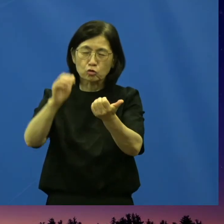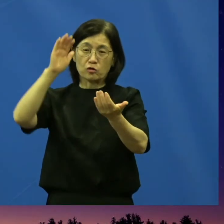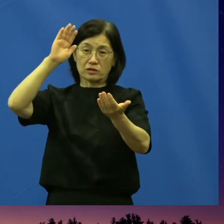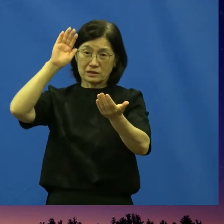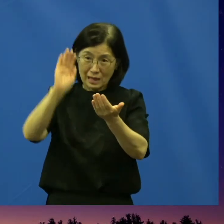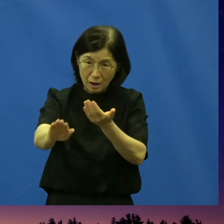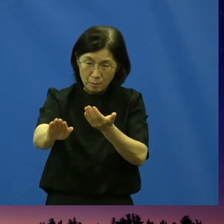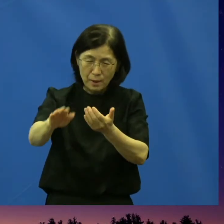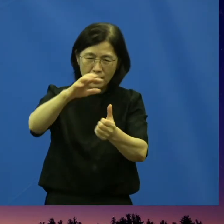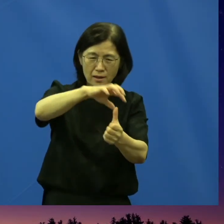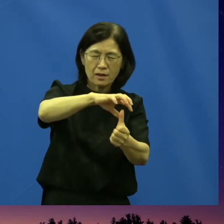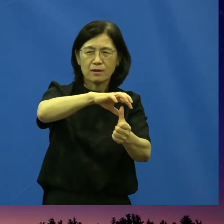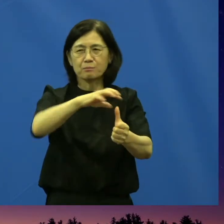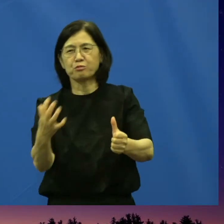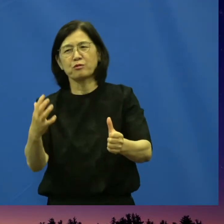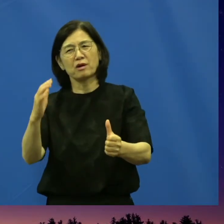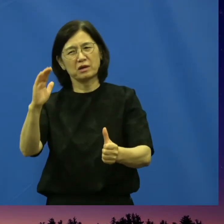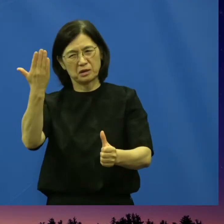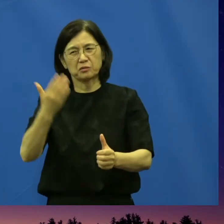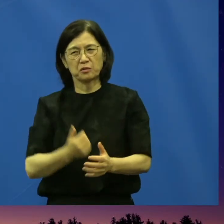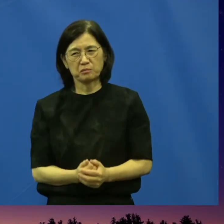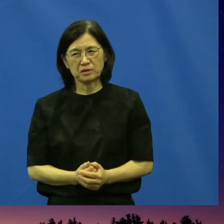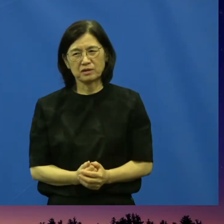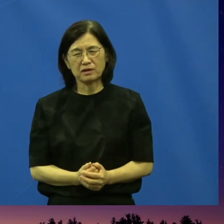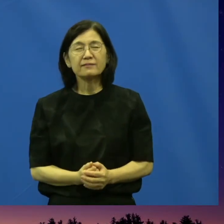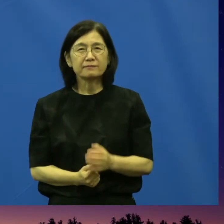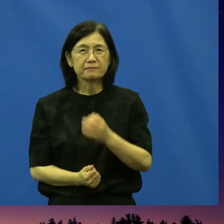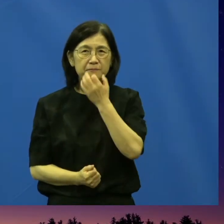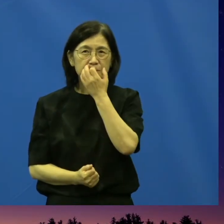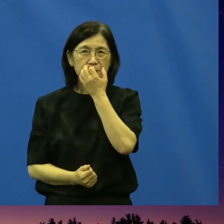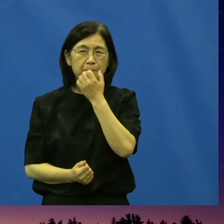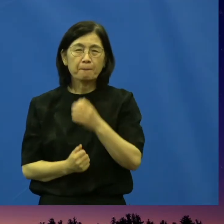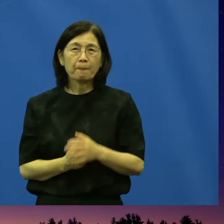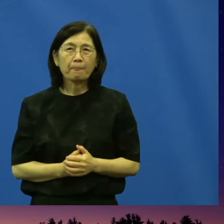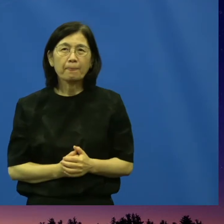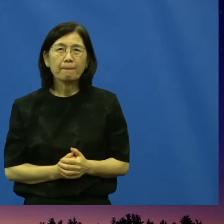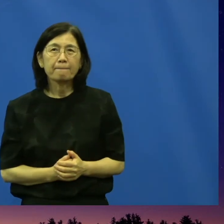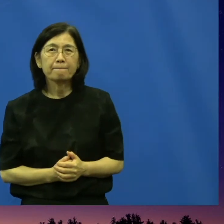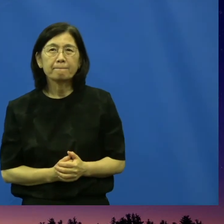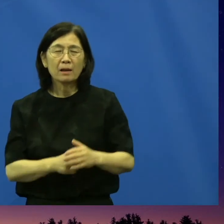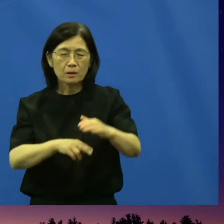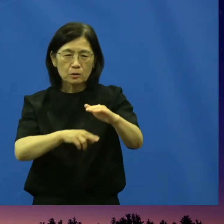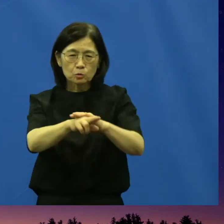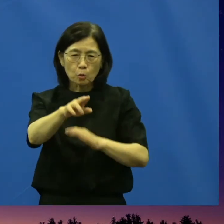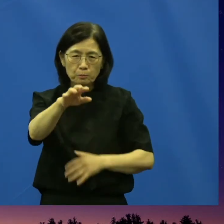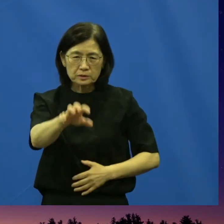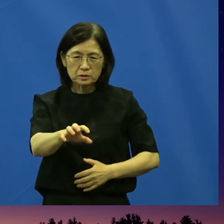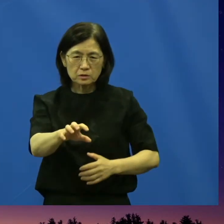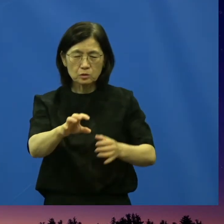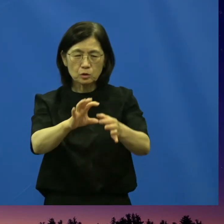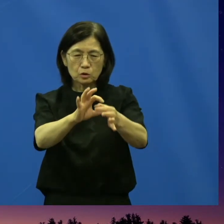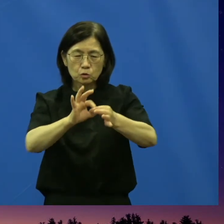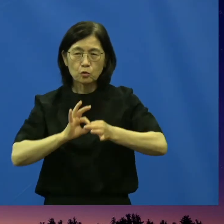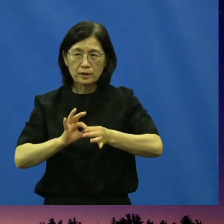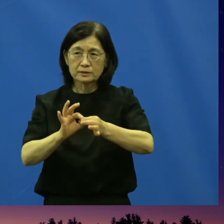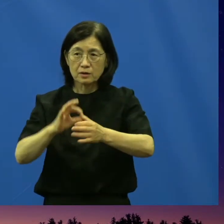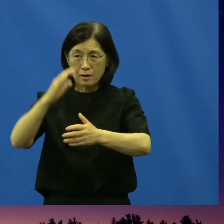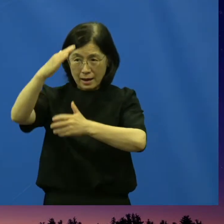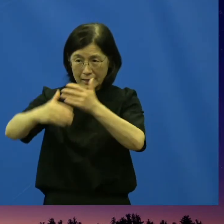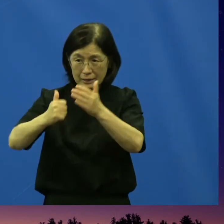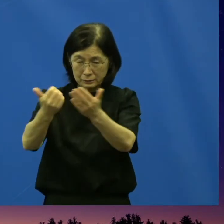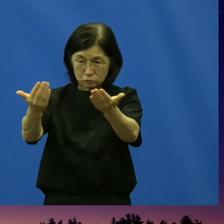죽인 것에 대한 자책감으로부터 자유로울 수는 없습니다. 그래서 이 도피성을 통해 주시는 이 메시지는